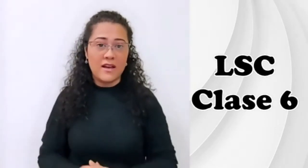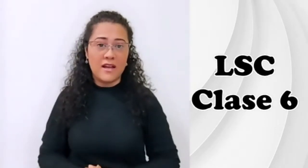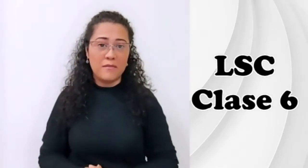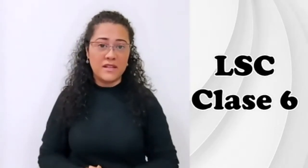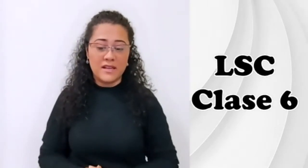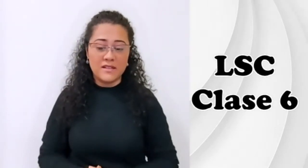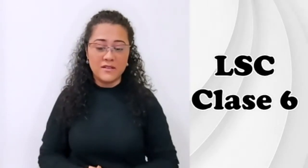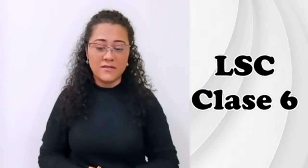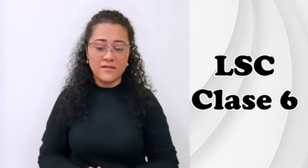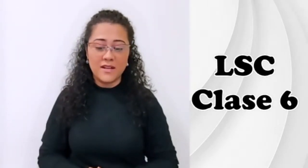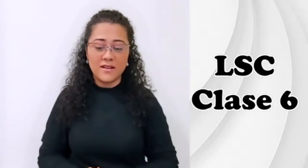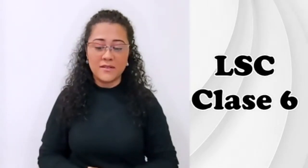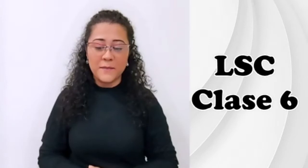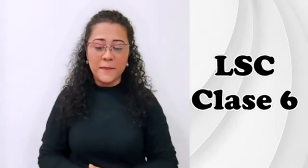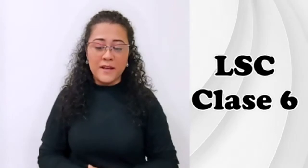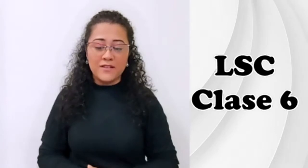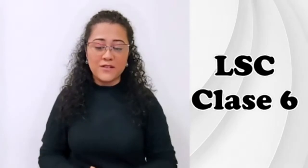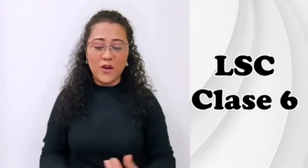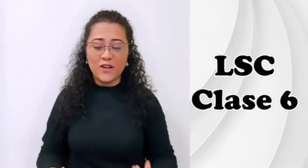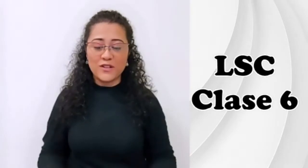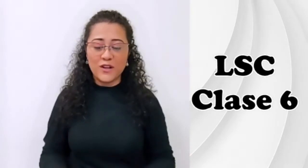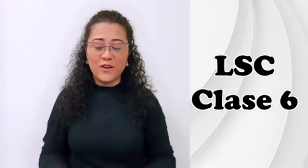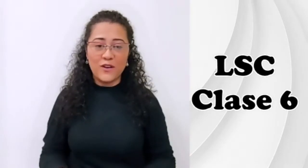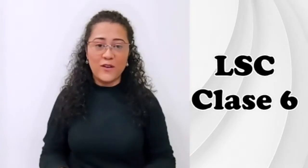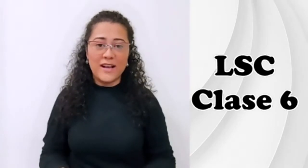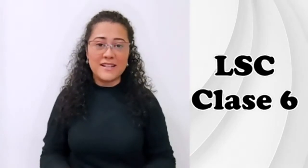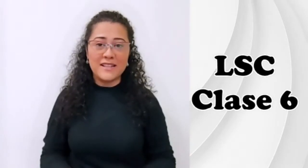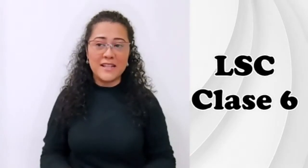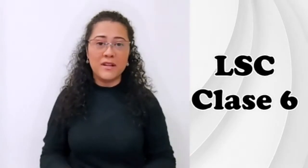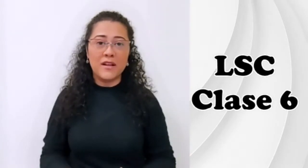la predicación, ¿cierto? Entonces todo esto lo hace el intérprete